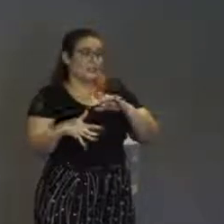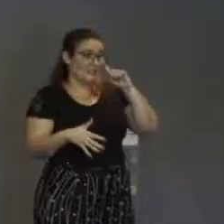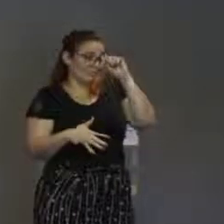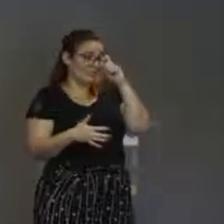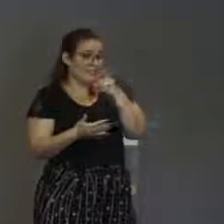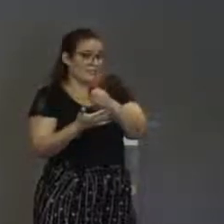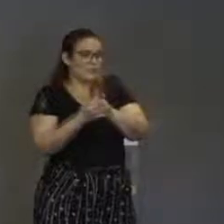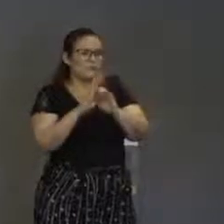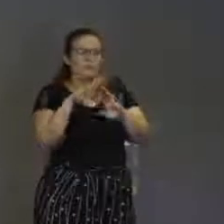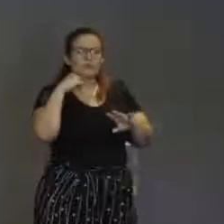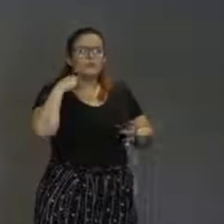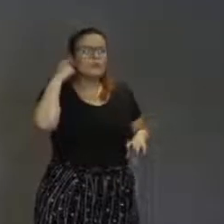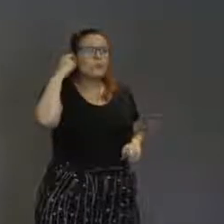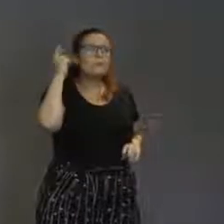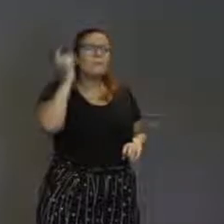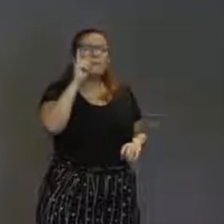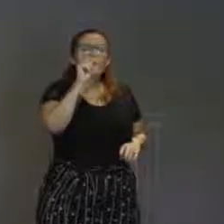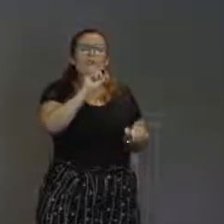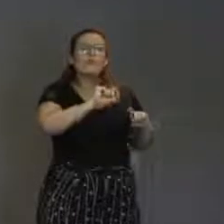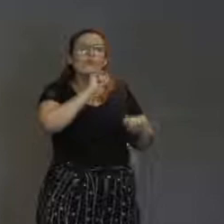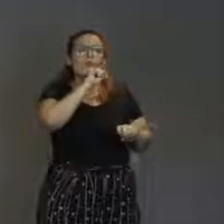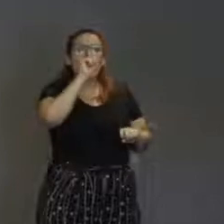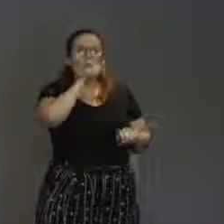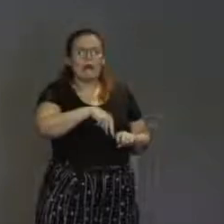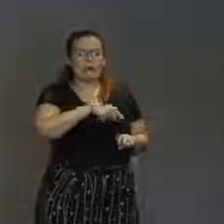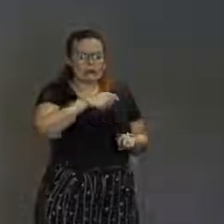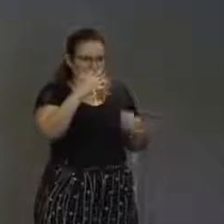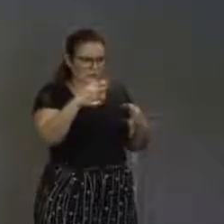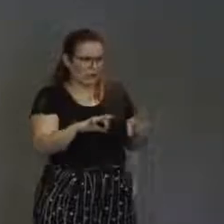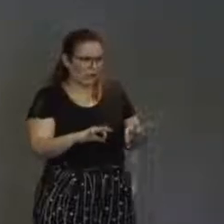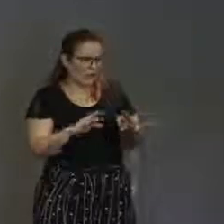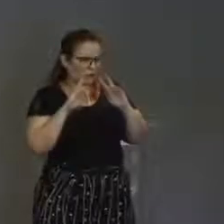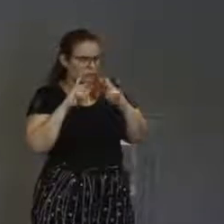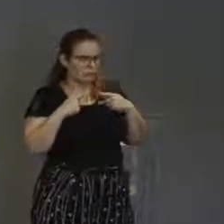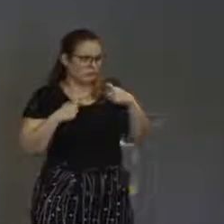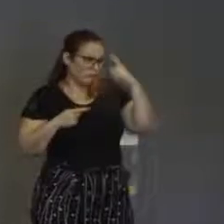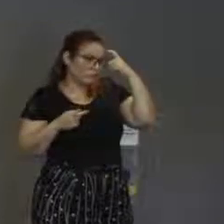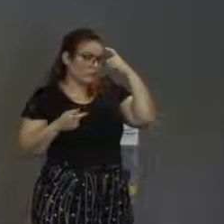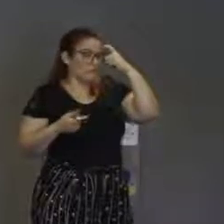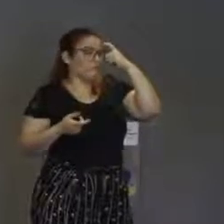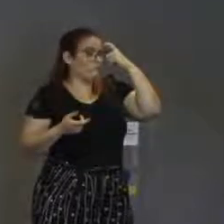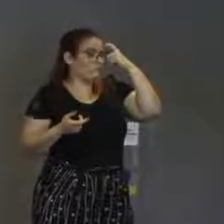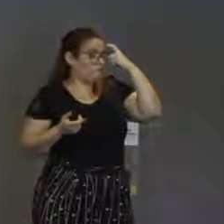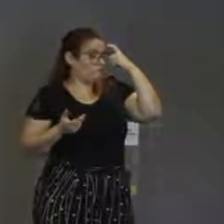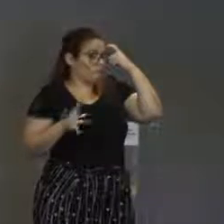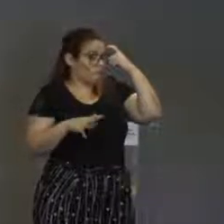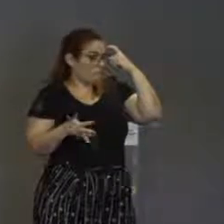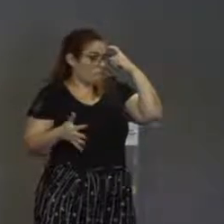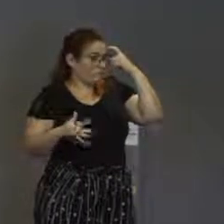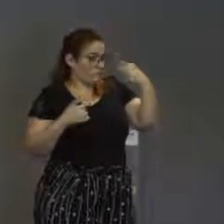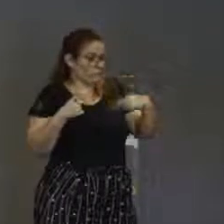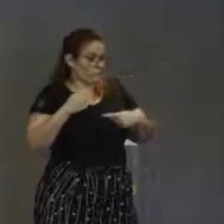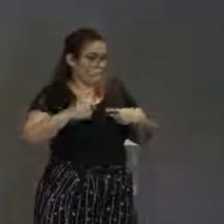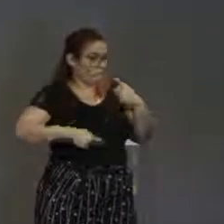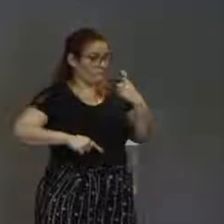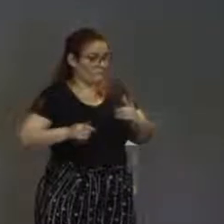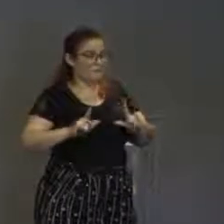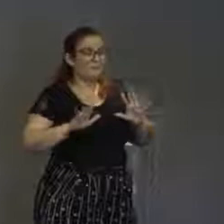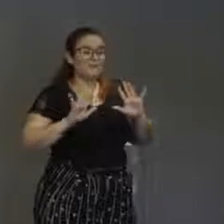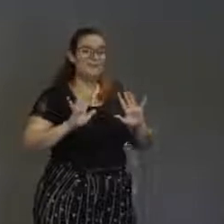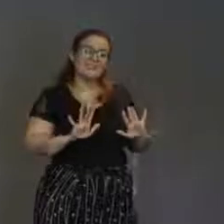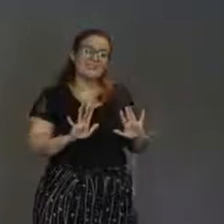sem considerar o que a gente acha de bom senso como ser humano, ainda que muitas vezes o nosso bom senso seja um pouco, né, fora de prumo, mas a gente